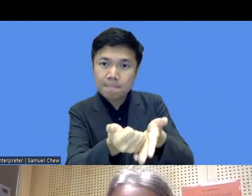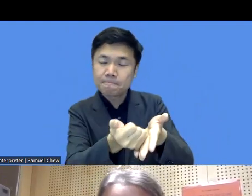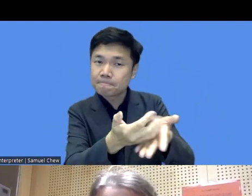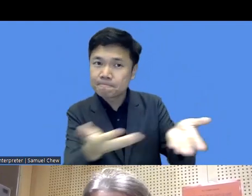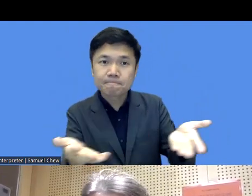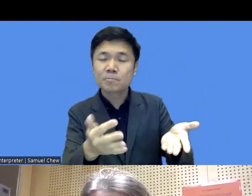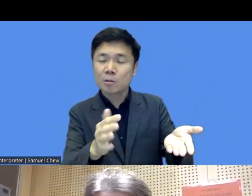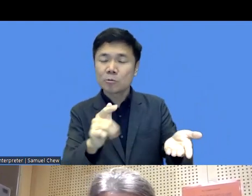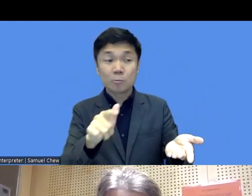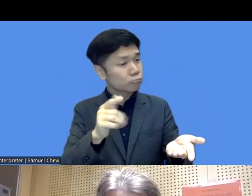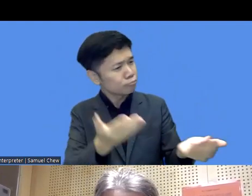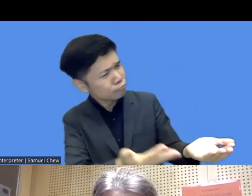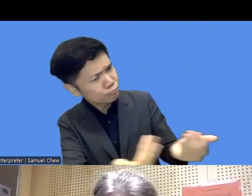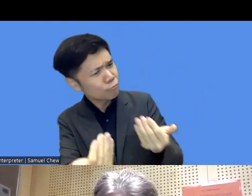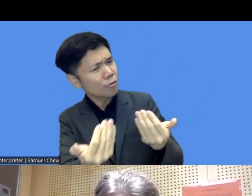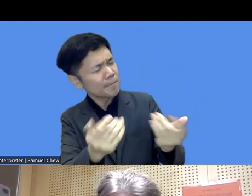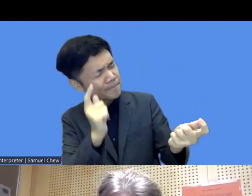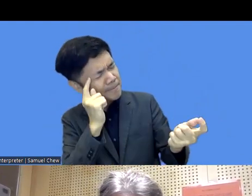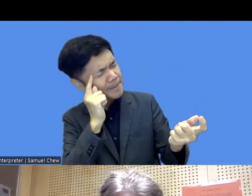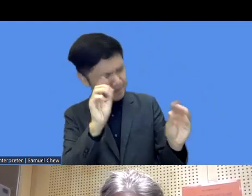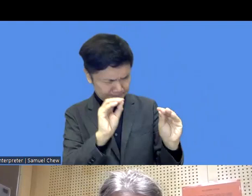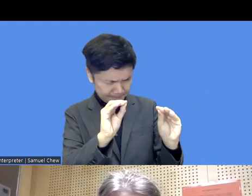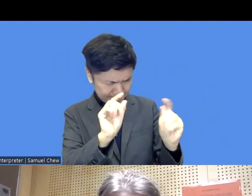experiencia para